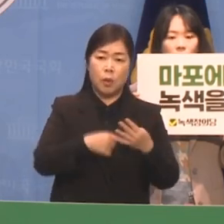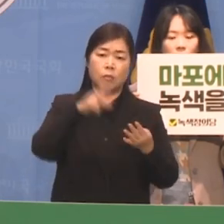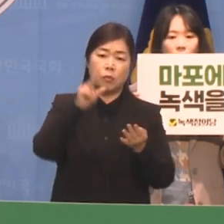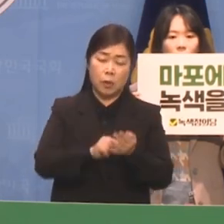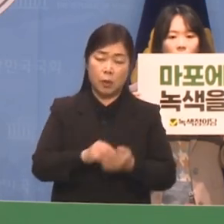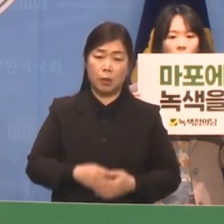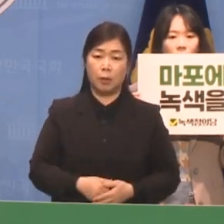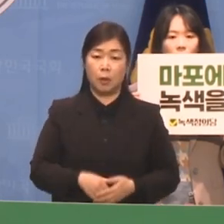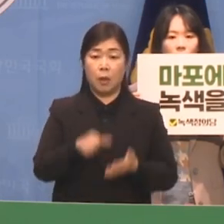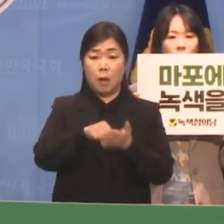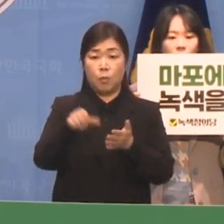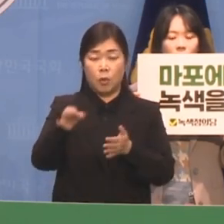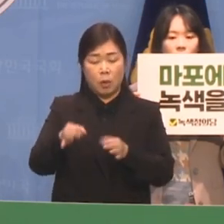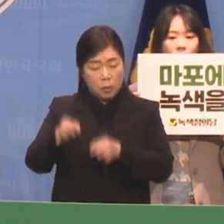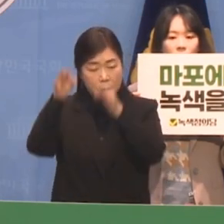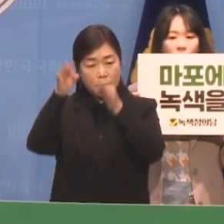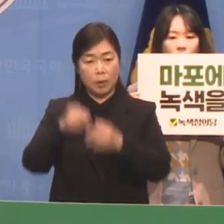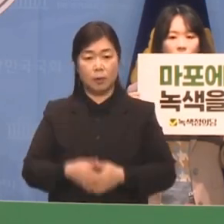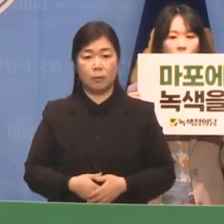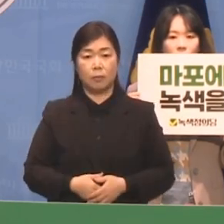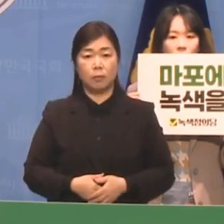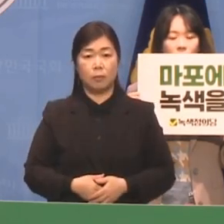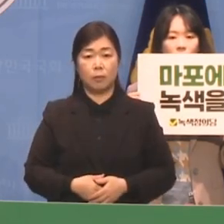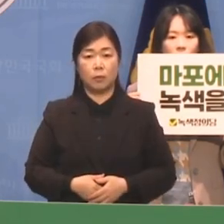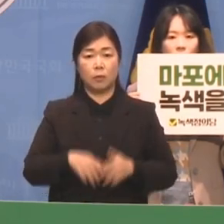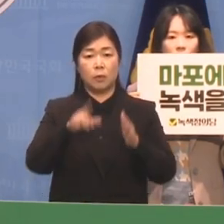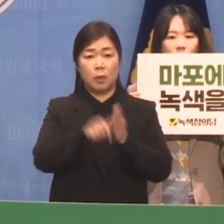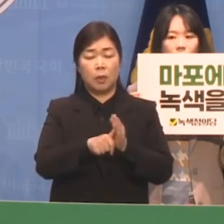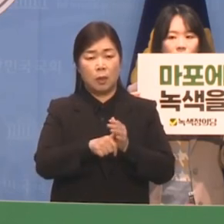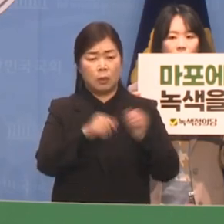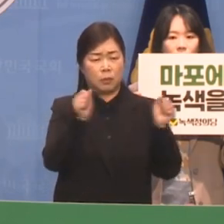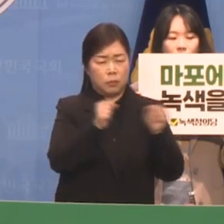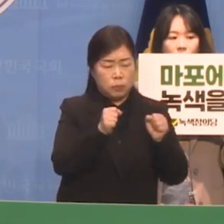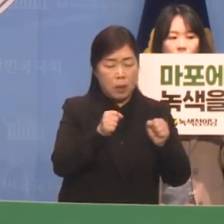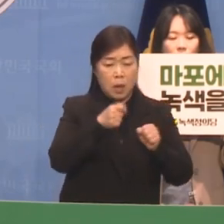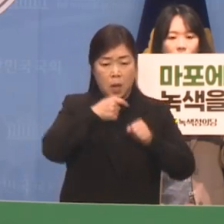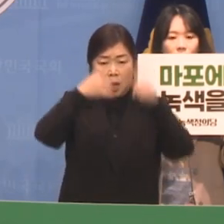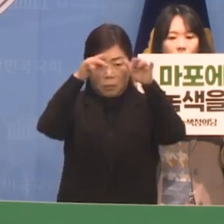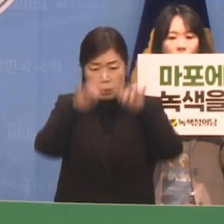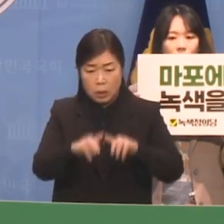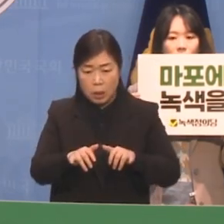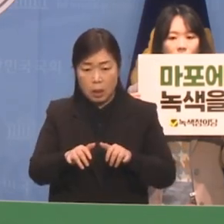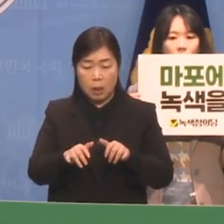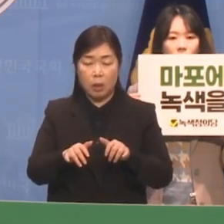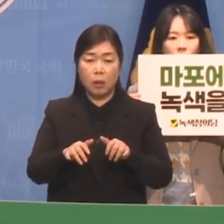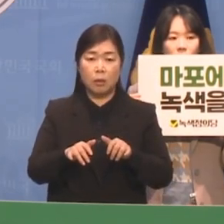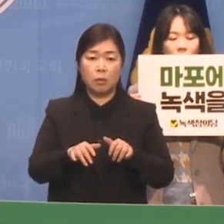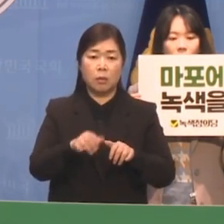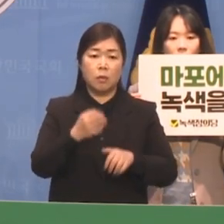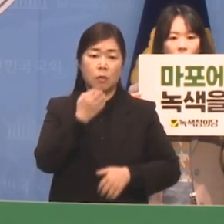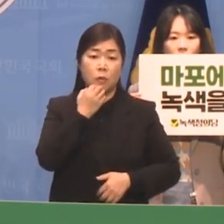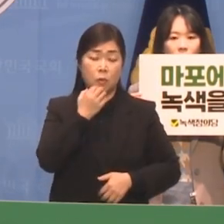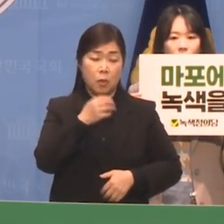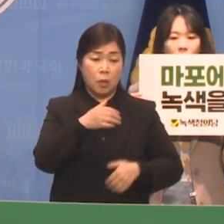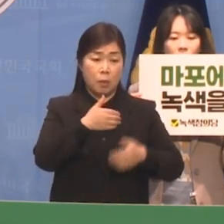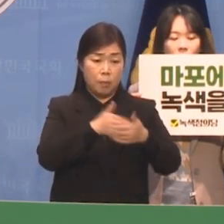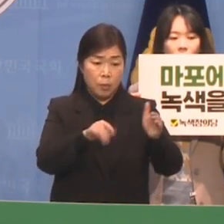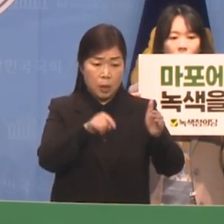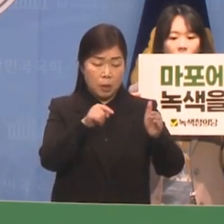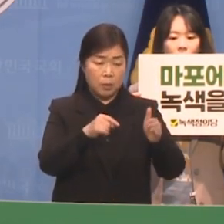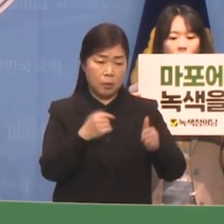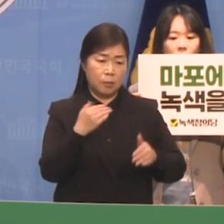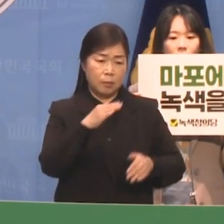물가는 치솟습니다. 그러는 사이 혹한과 폭설이 휩쓸고 간 서울 쪽방촌에선